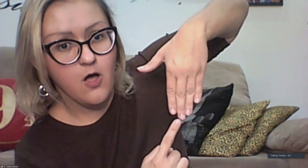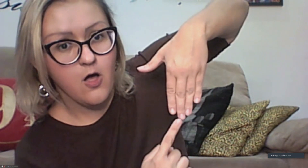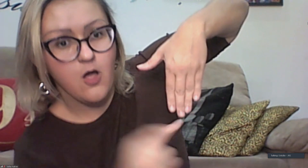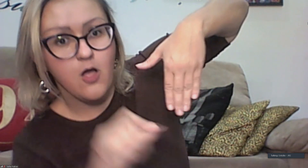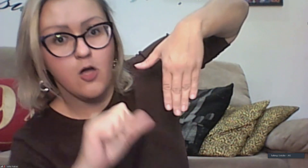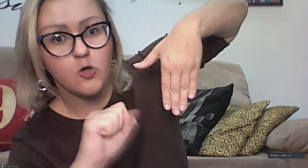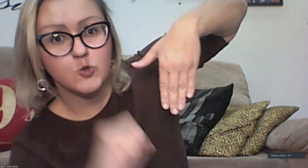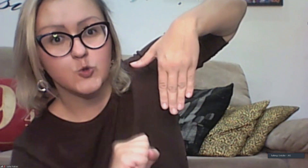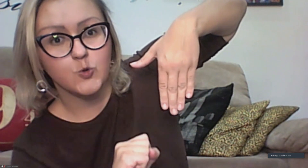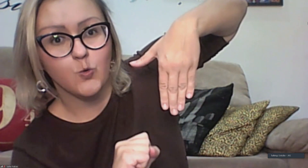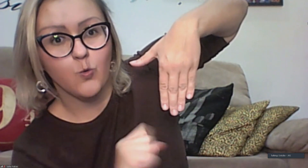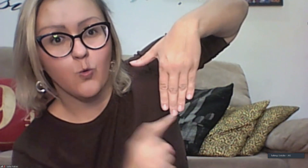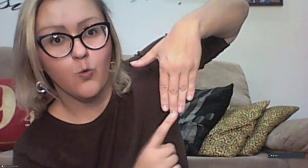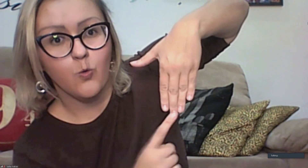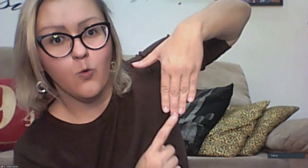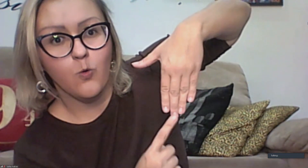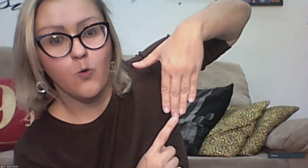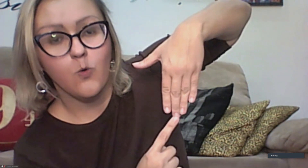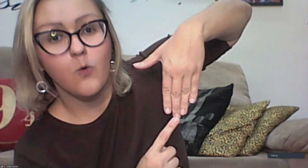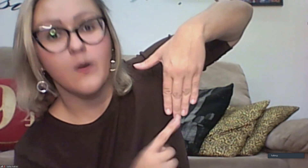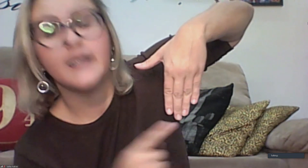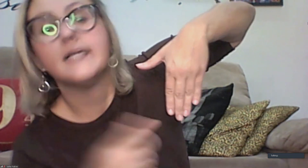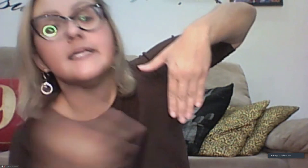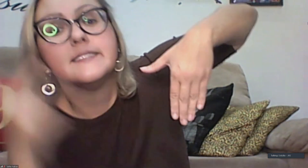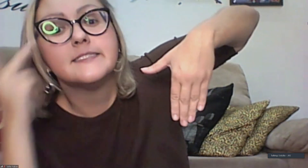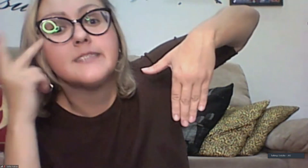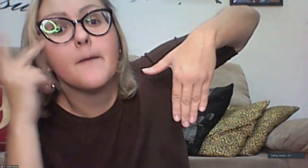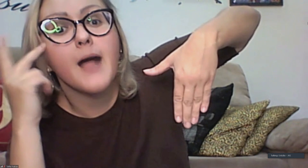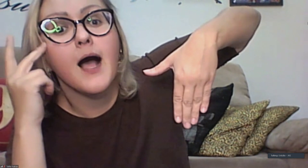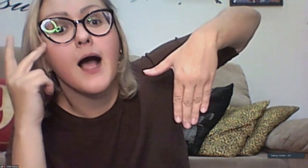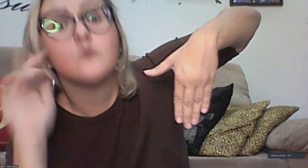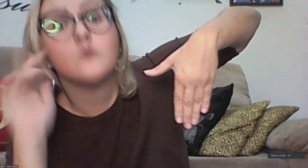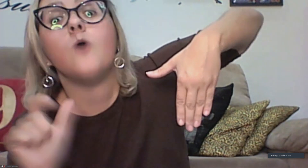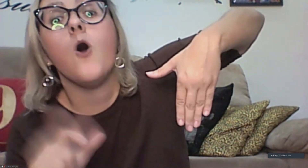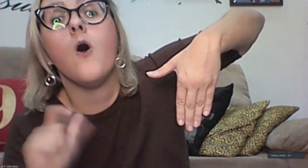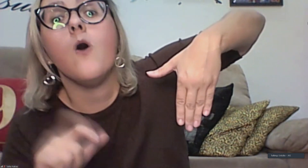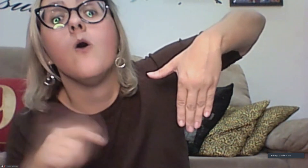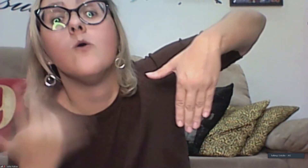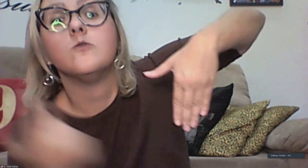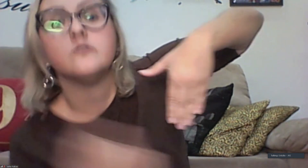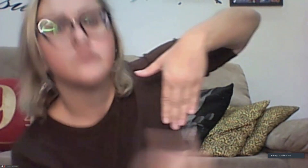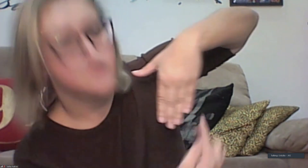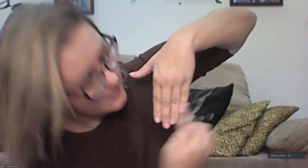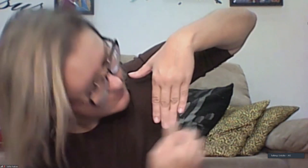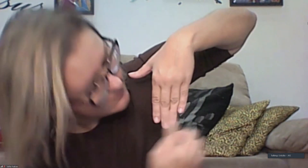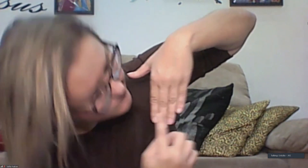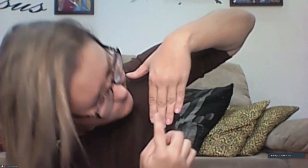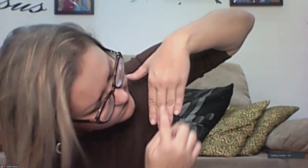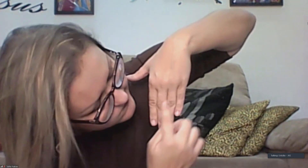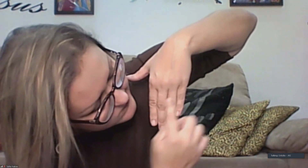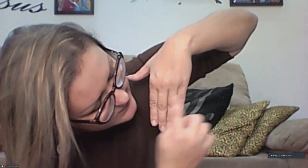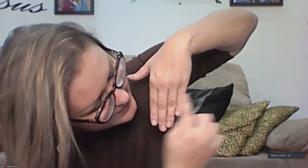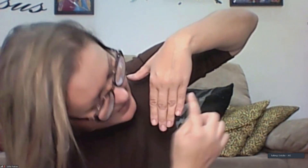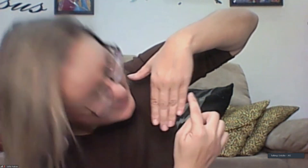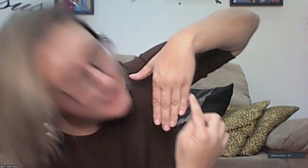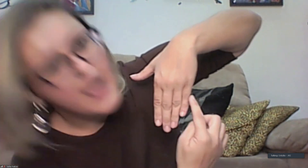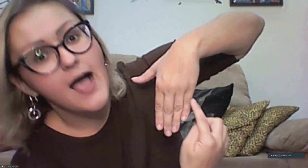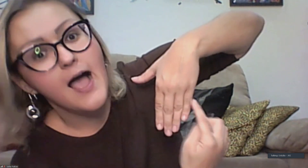sul. São Paulo ficaria mais ou menos onde? Mais ou menos nessa região. Tudo isso